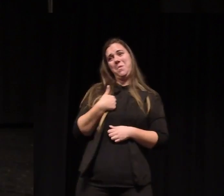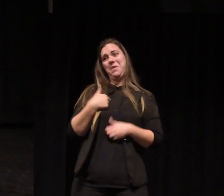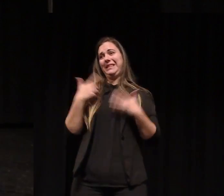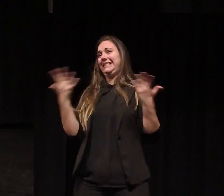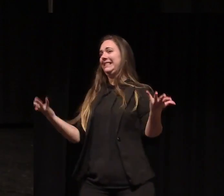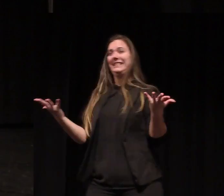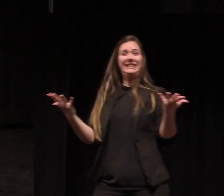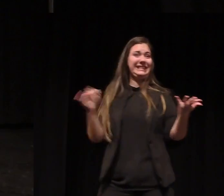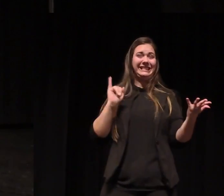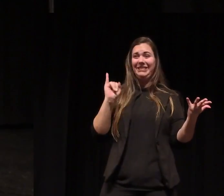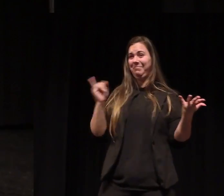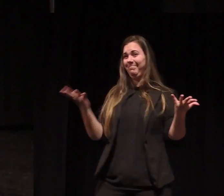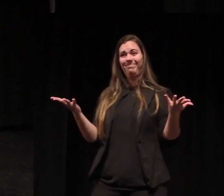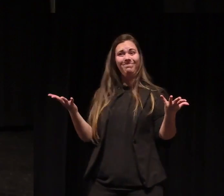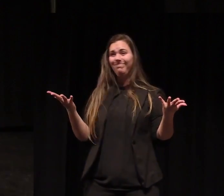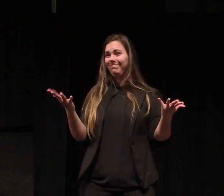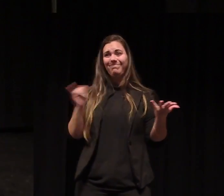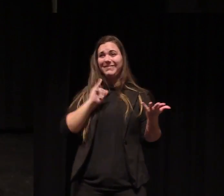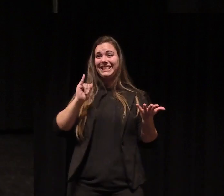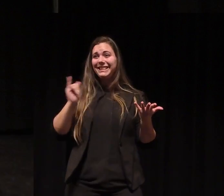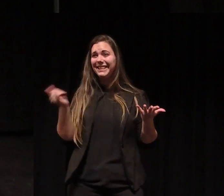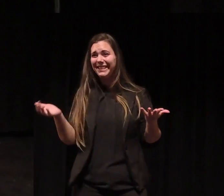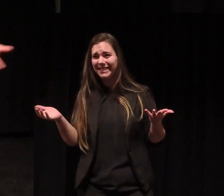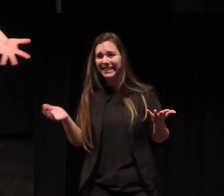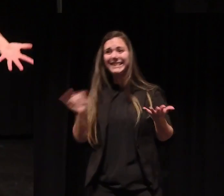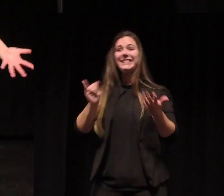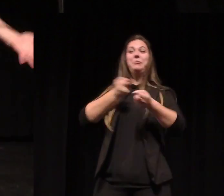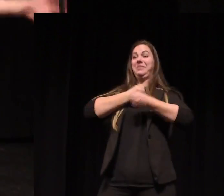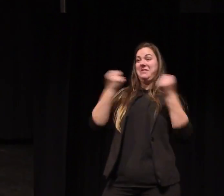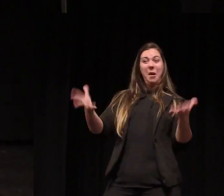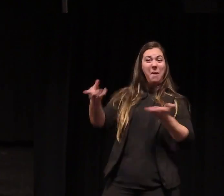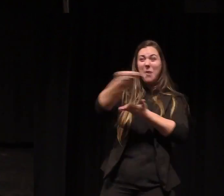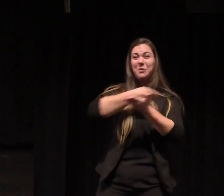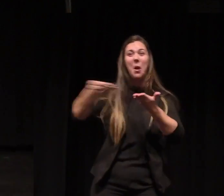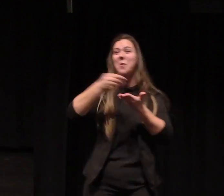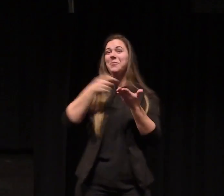tarte, il n'y aura pas de cidre, il n'y aura pas de sauce aux pommes, il n'y aura rien. »